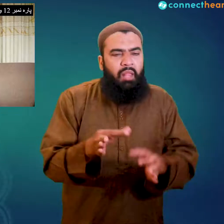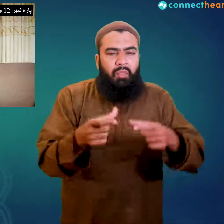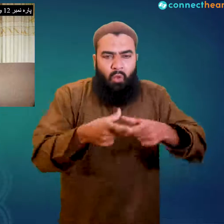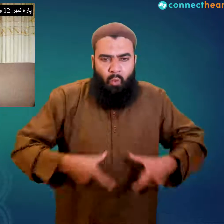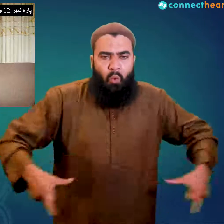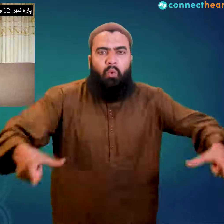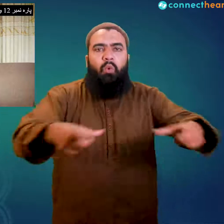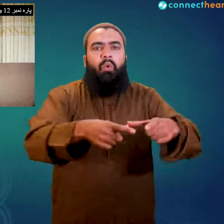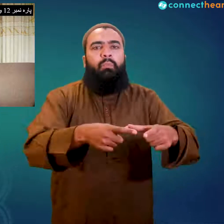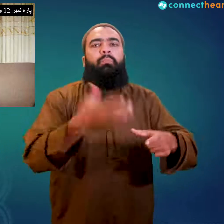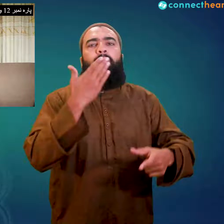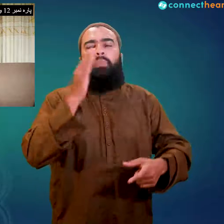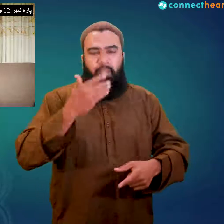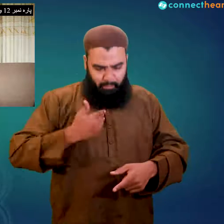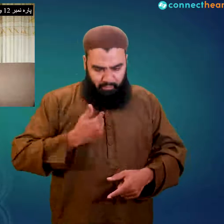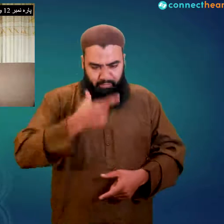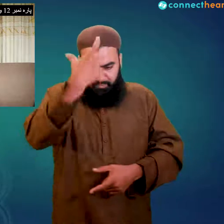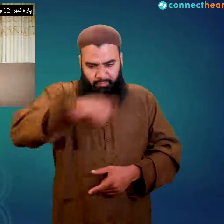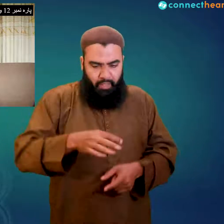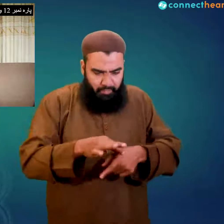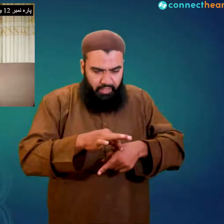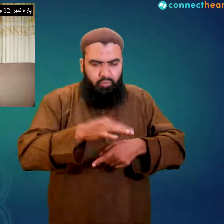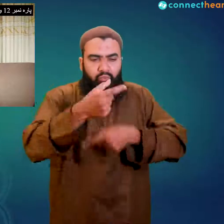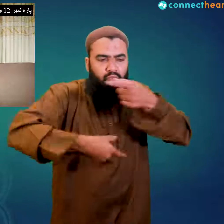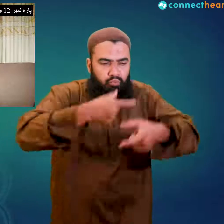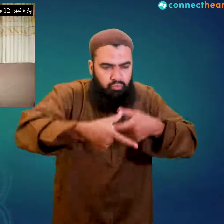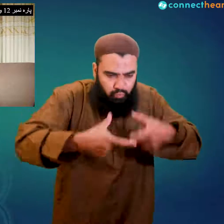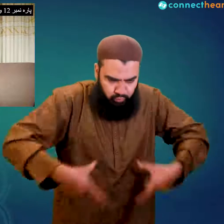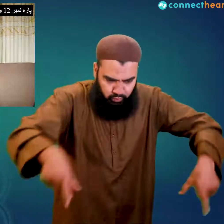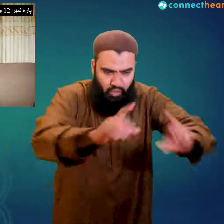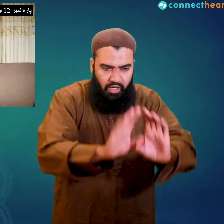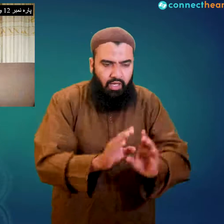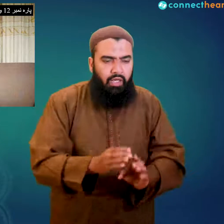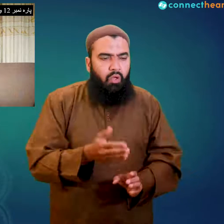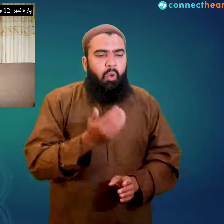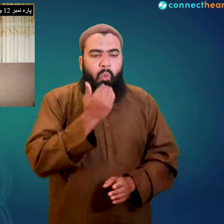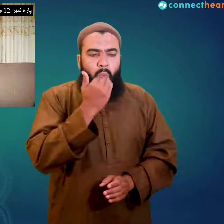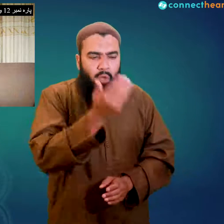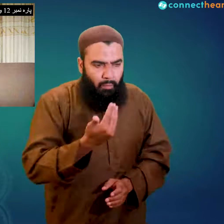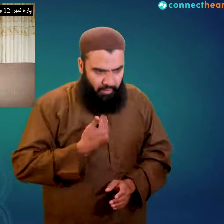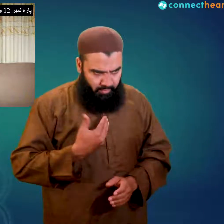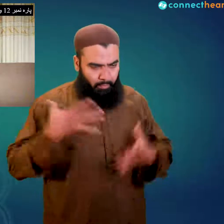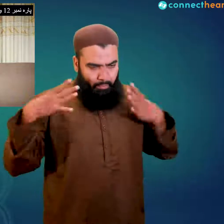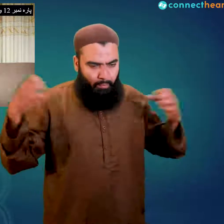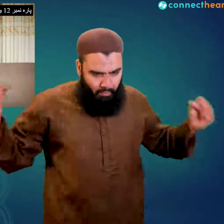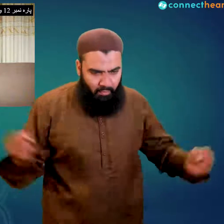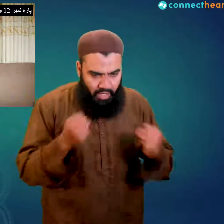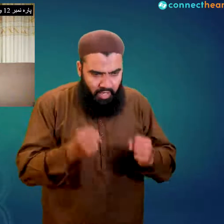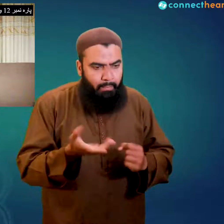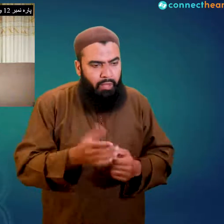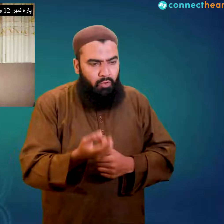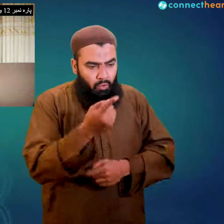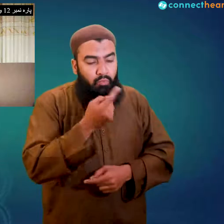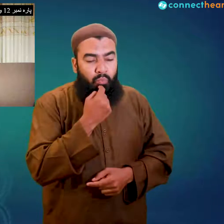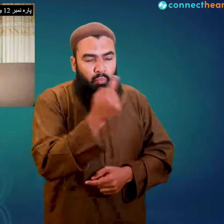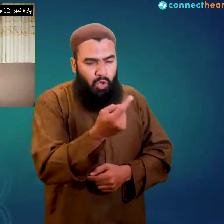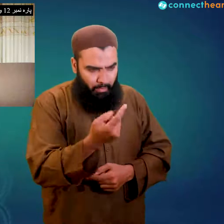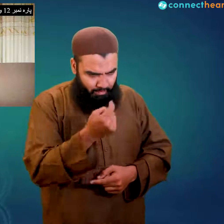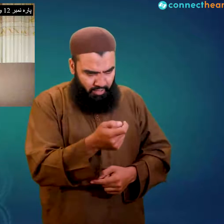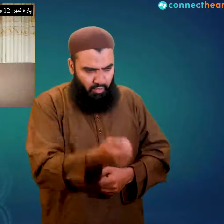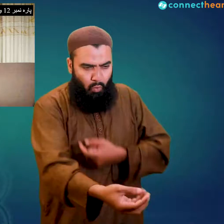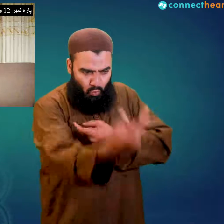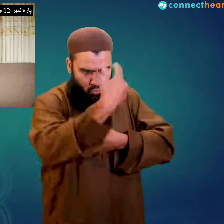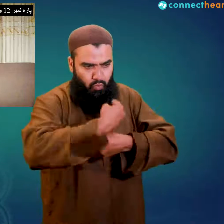مانگتے، اس کا اجر تو ہمارے اللہ کے پاس ہے۔ لا اسألکم علیہ اجرا